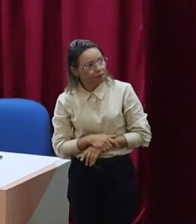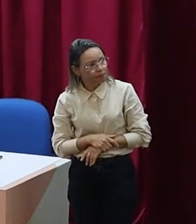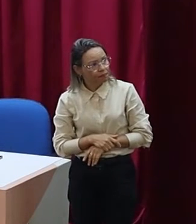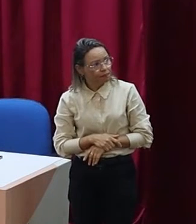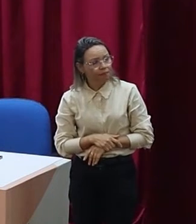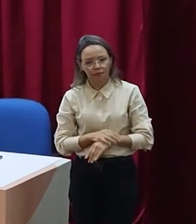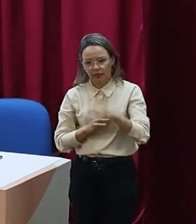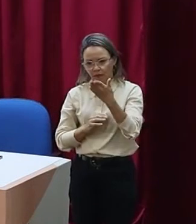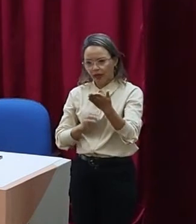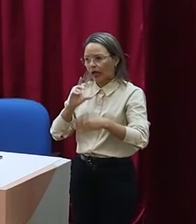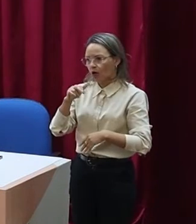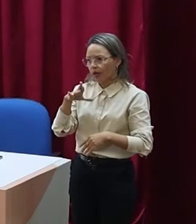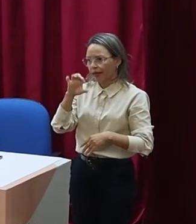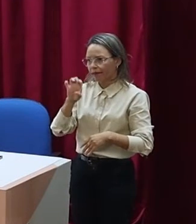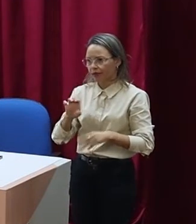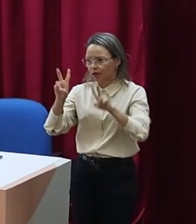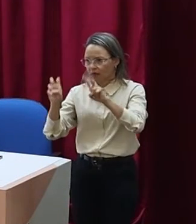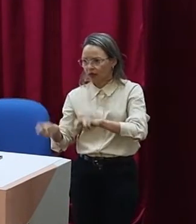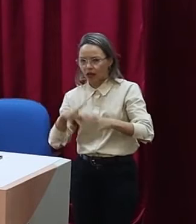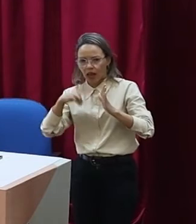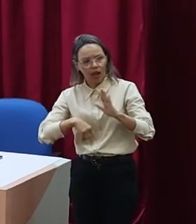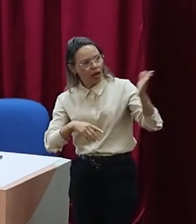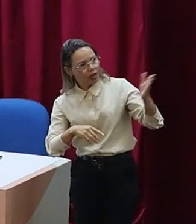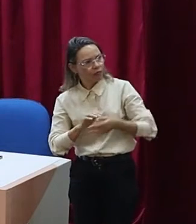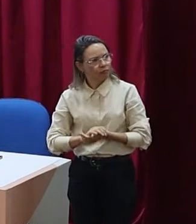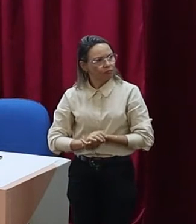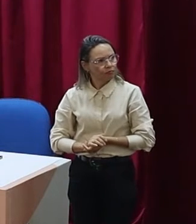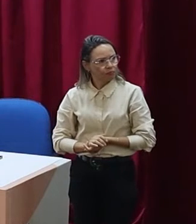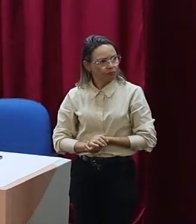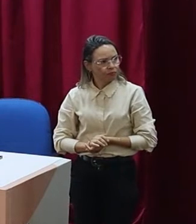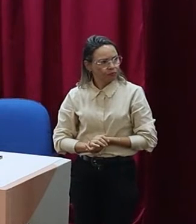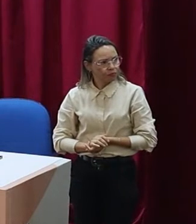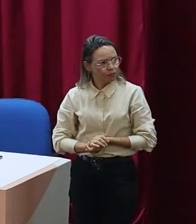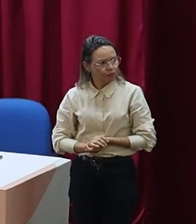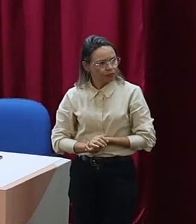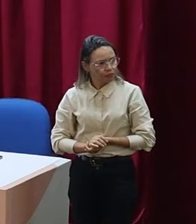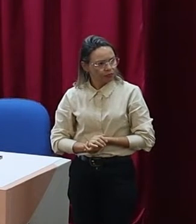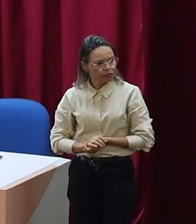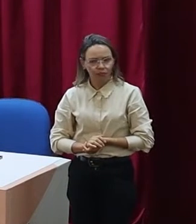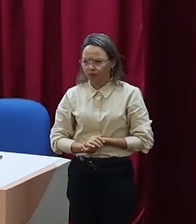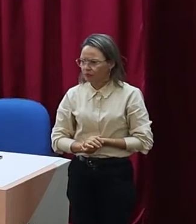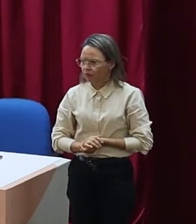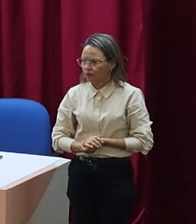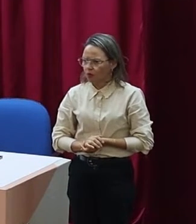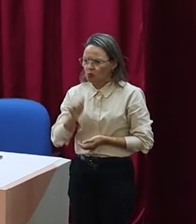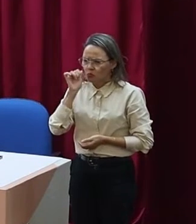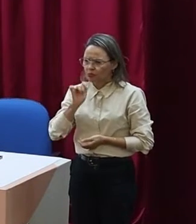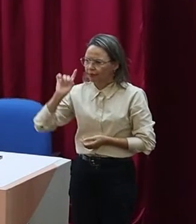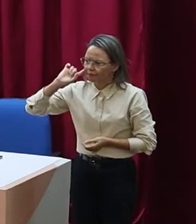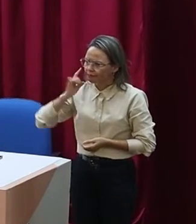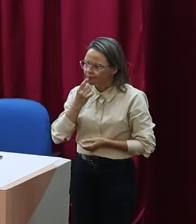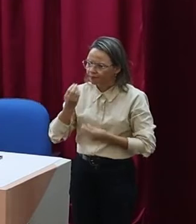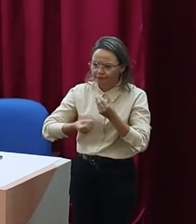Caroline, que diz o seguinte na sua manchete: mulheres surdas não conseguem denunciar violência doméstica por falta de intérpretes.